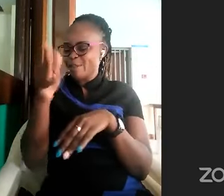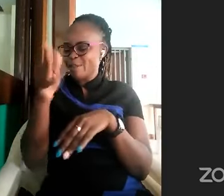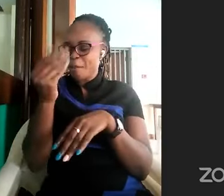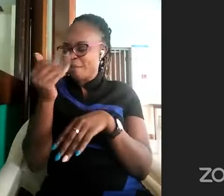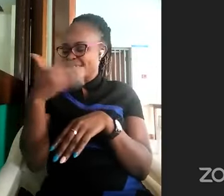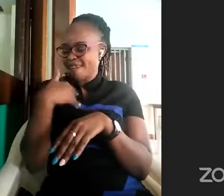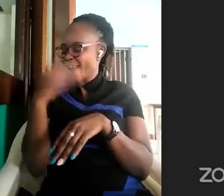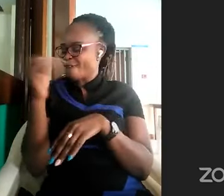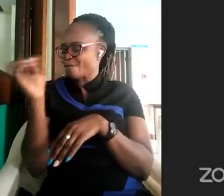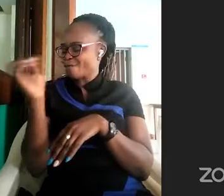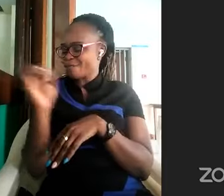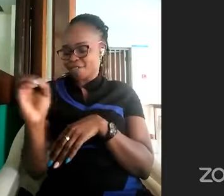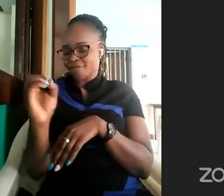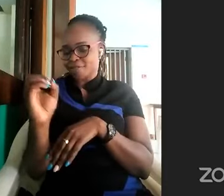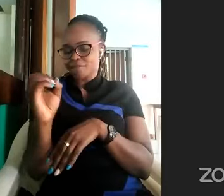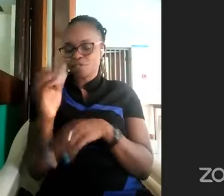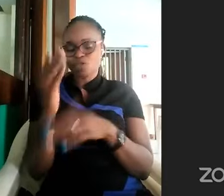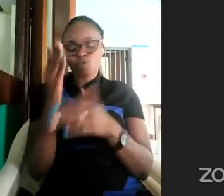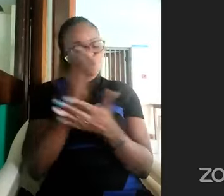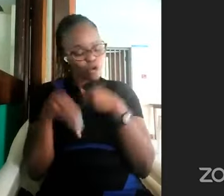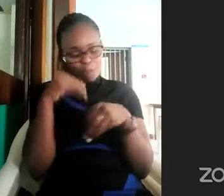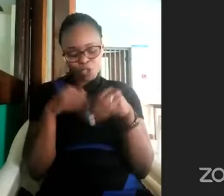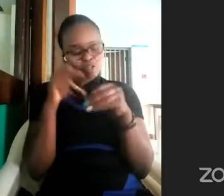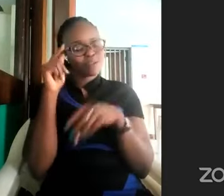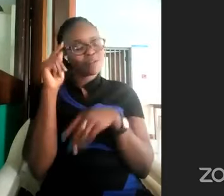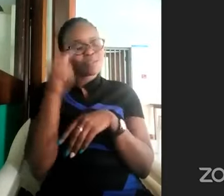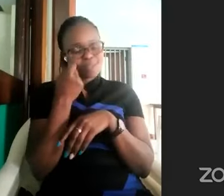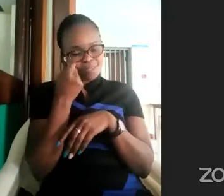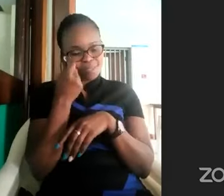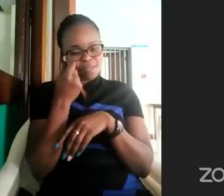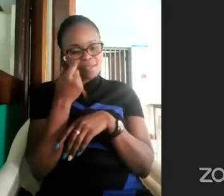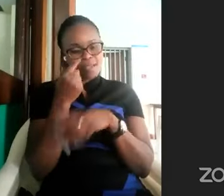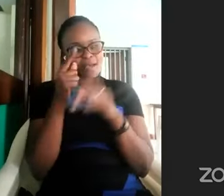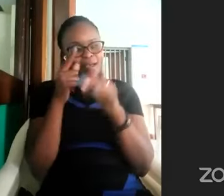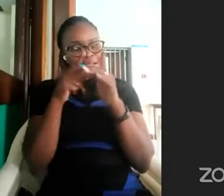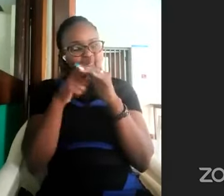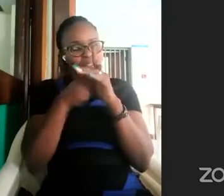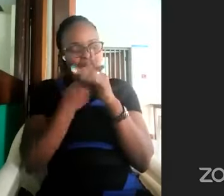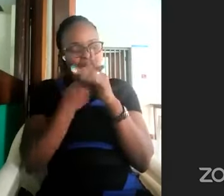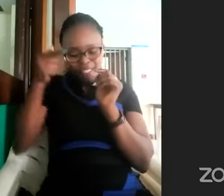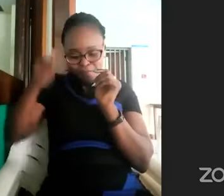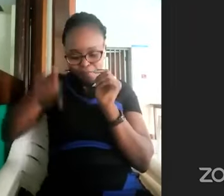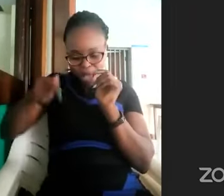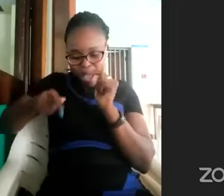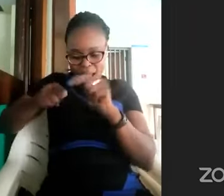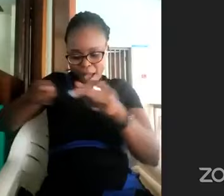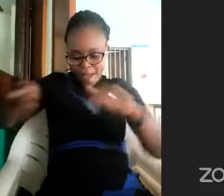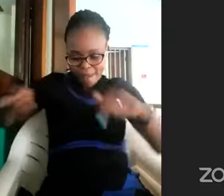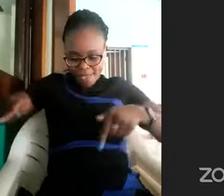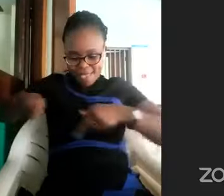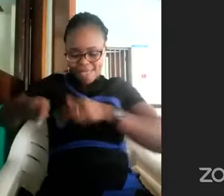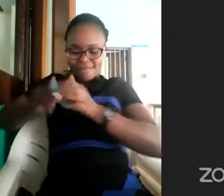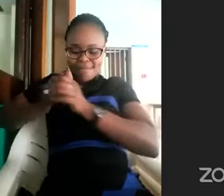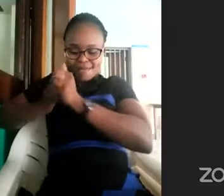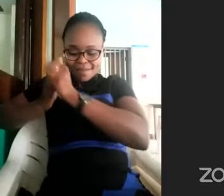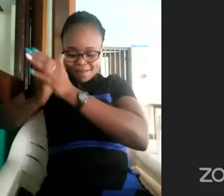corruption ya Kenya, imeanzia pale kwa kuanzia kwanza mtaa mpaka kotini kwenyewe, kwa sababu hatuna uwezo wa kuwa